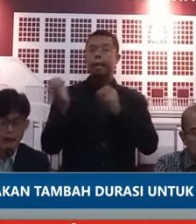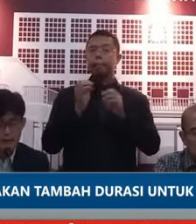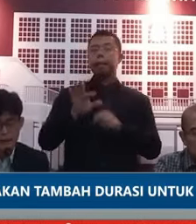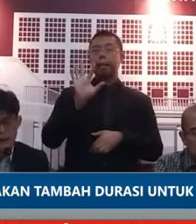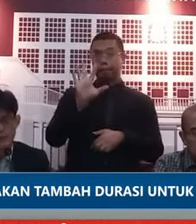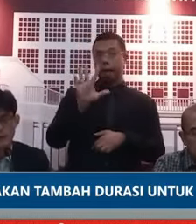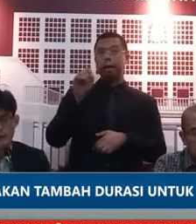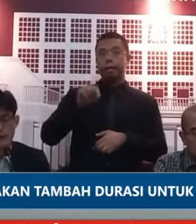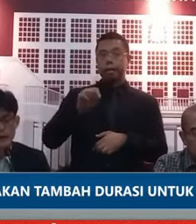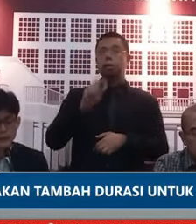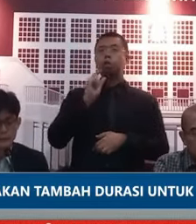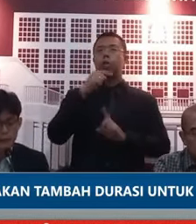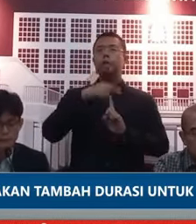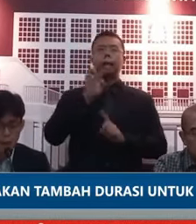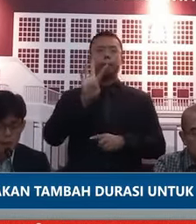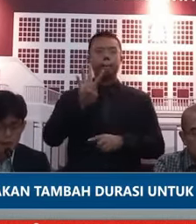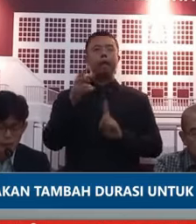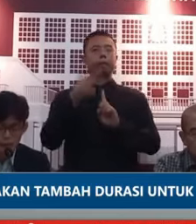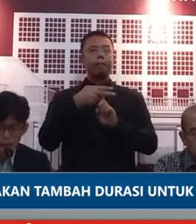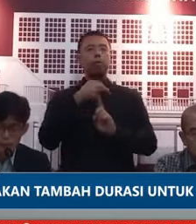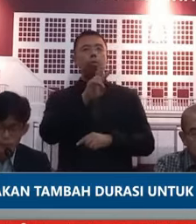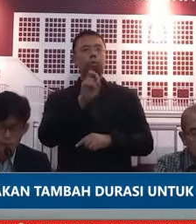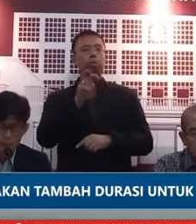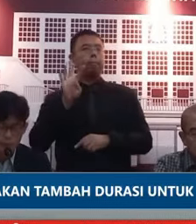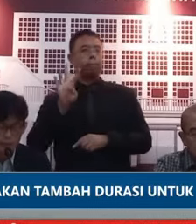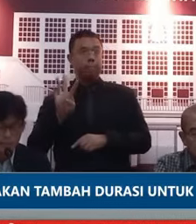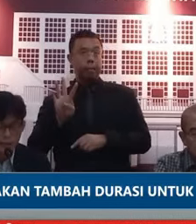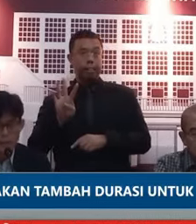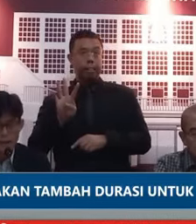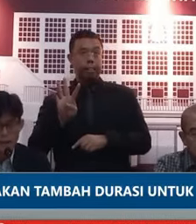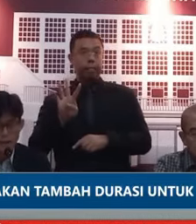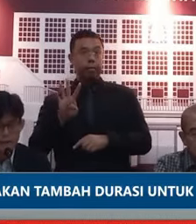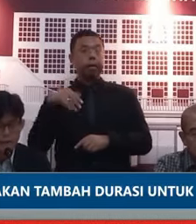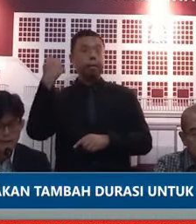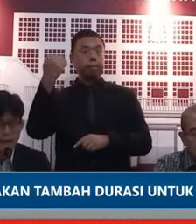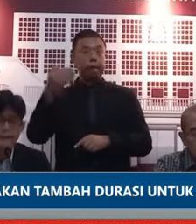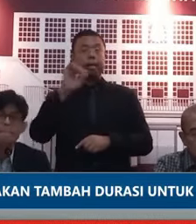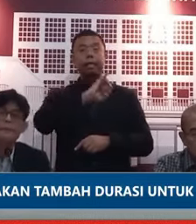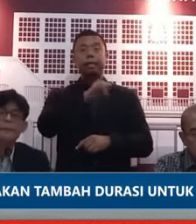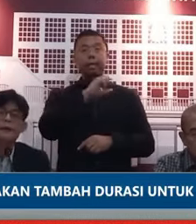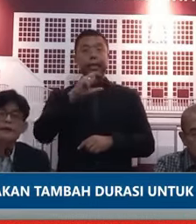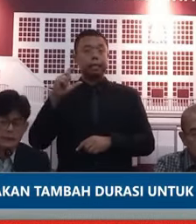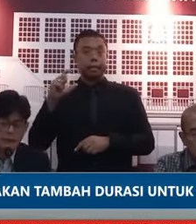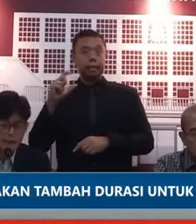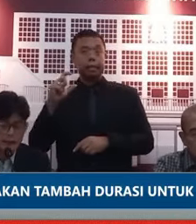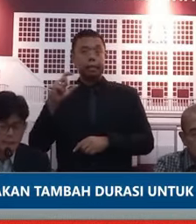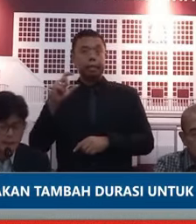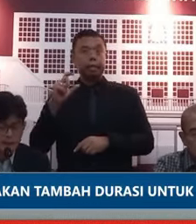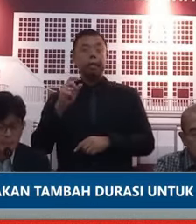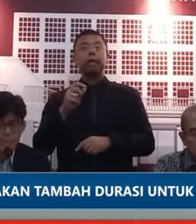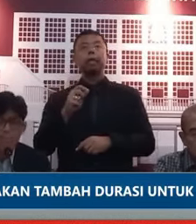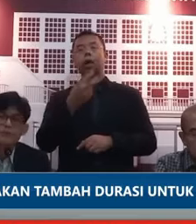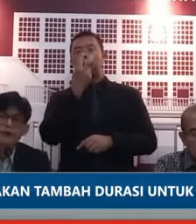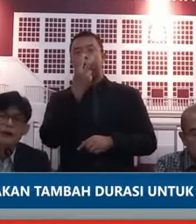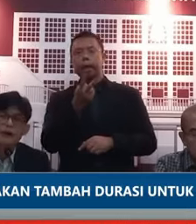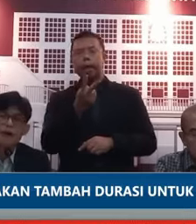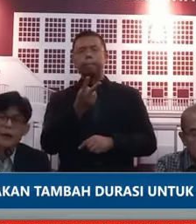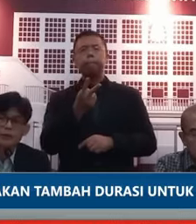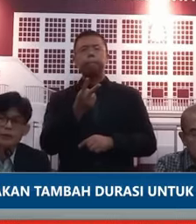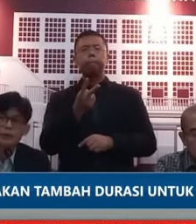Pilpres 2019. Dikatakan oleh Agus, penambahan durasi closing statement merupakan usulan dari tim kampanye yang disepakati oleh